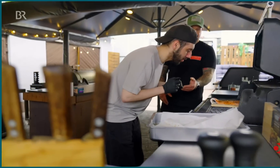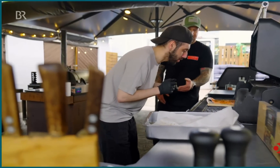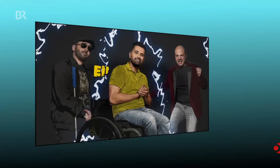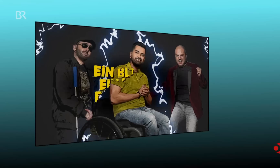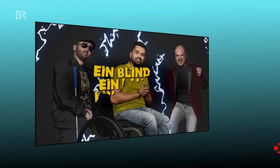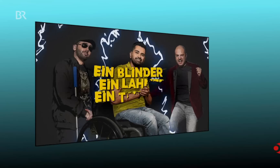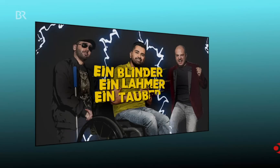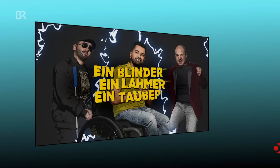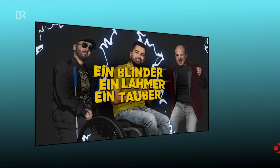ja.